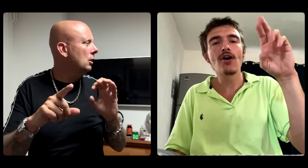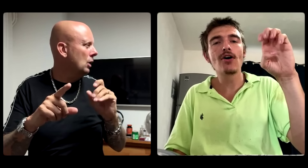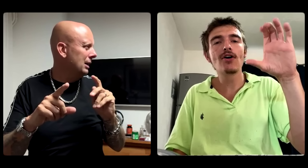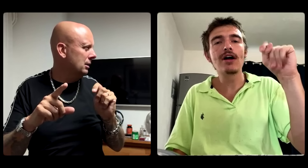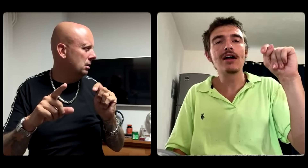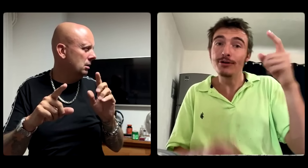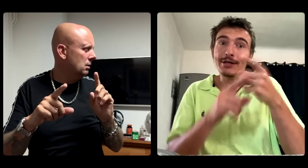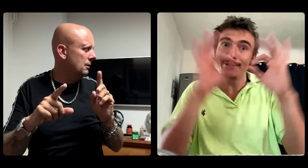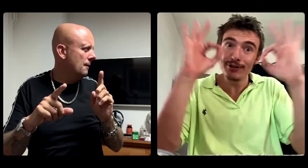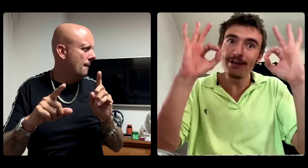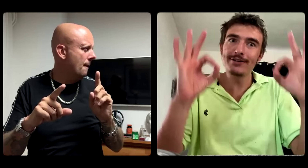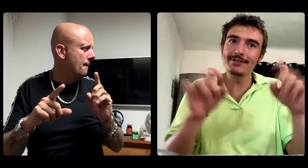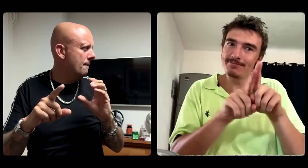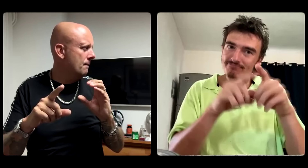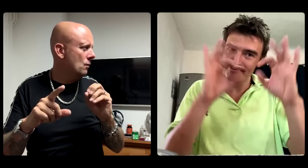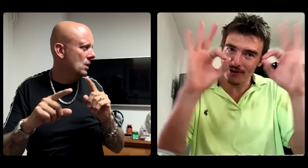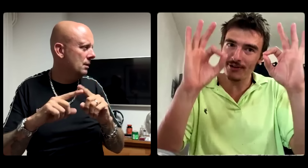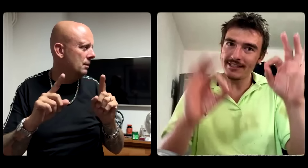Goed.